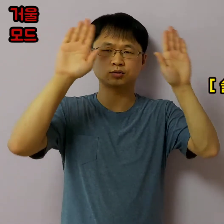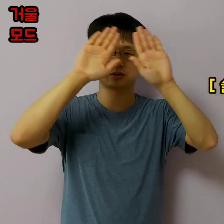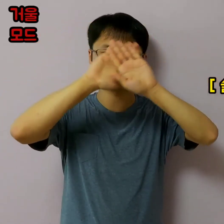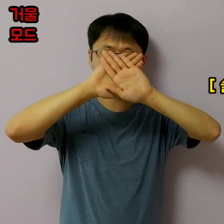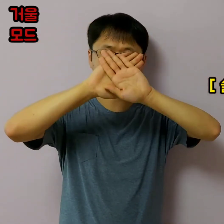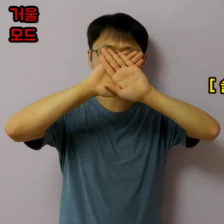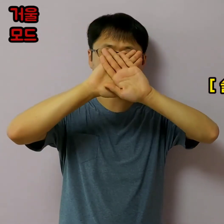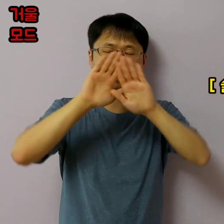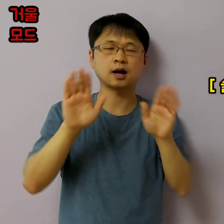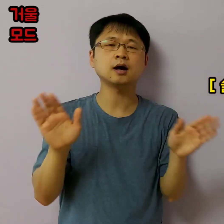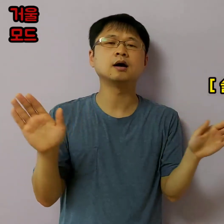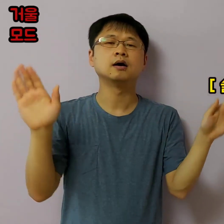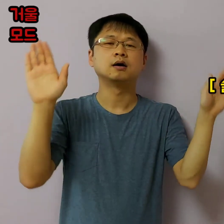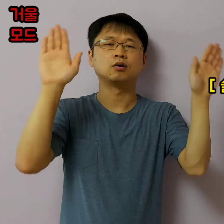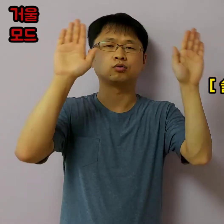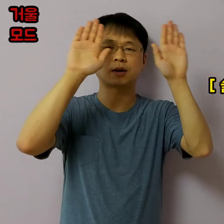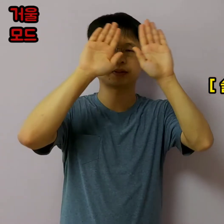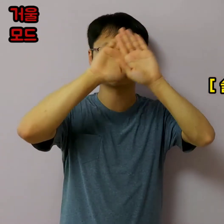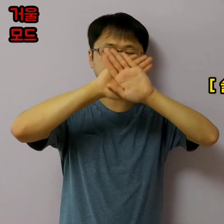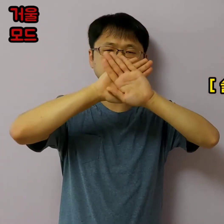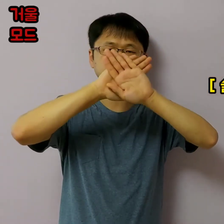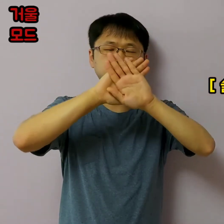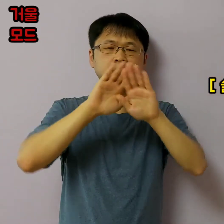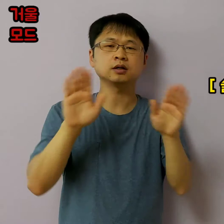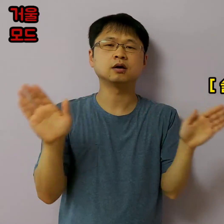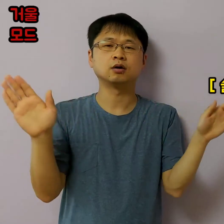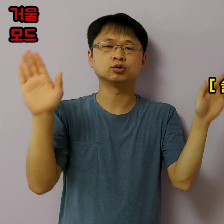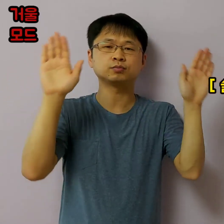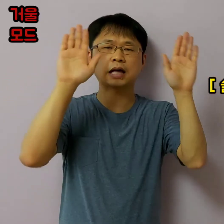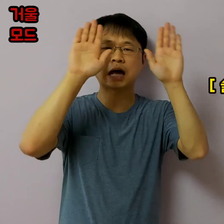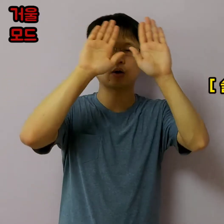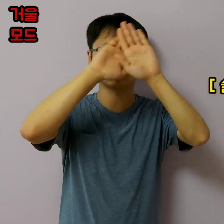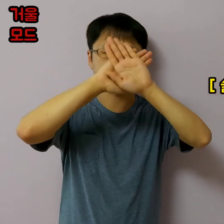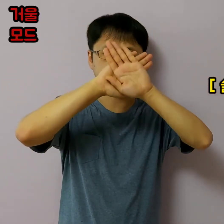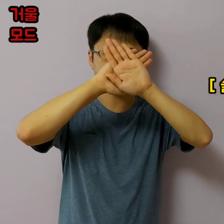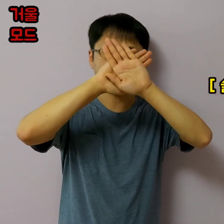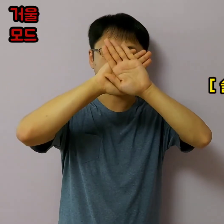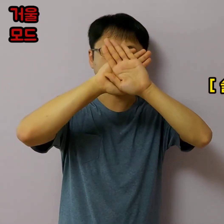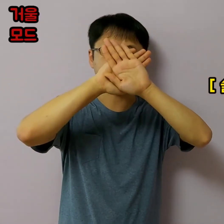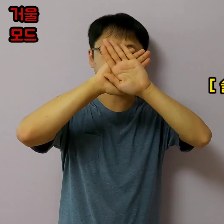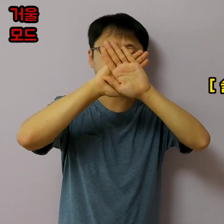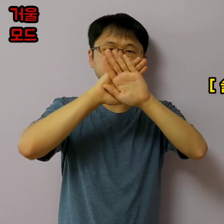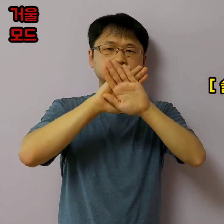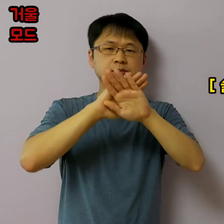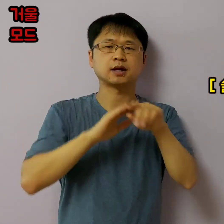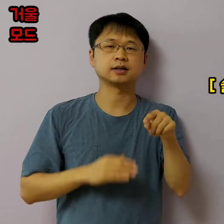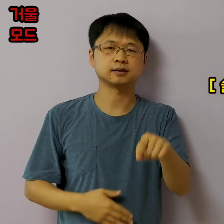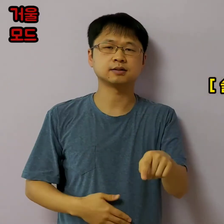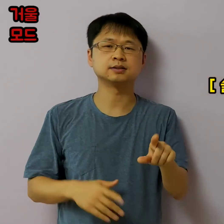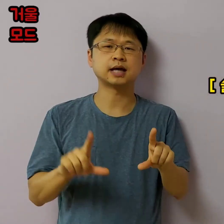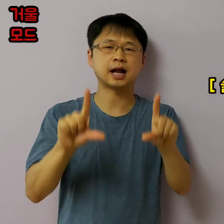수어는 양손바닥 얼굴 앞에서 닫아주시면 어둡다 혹은 밤이란 뜻이 됩니다. 그래서